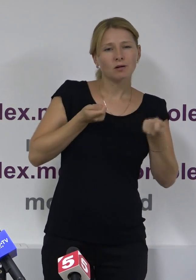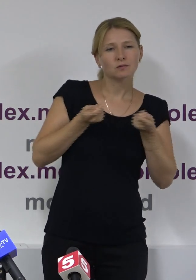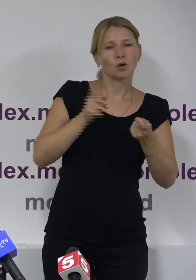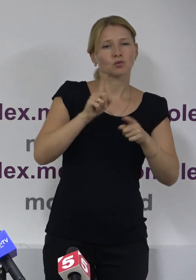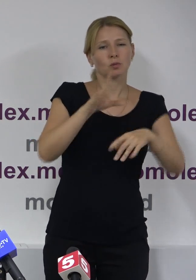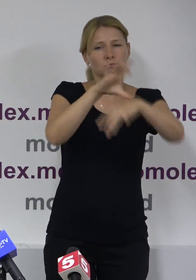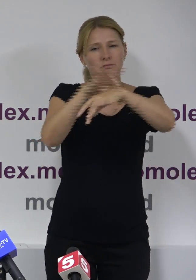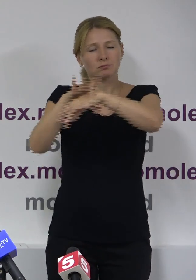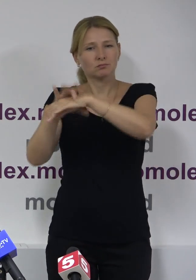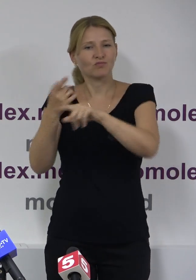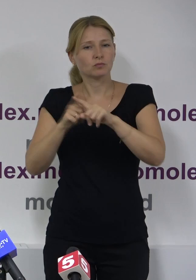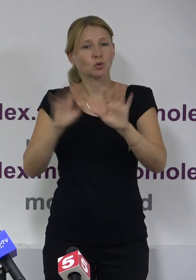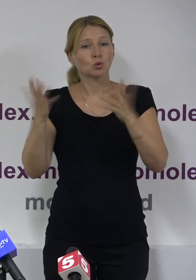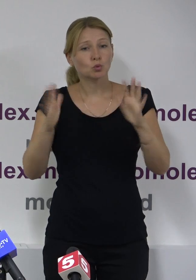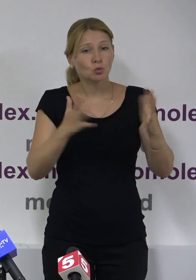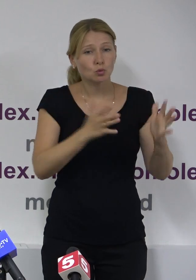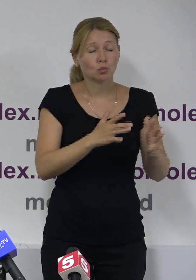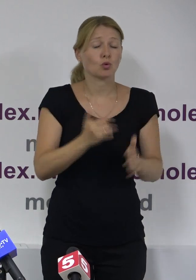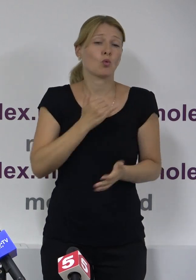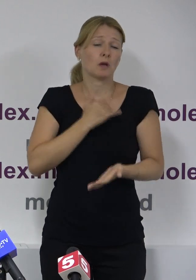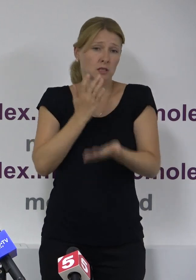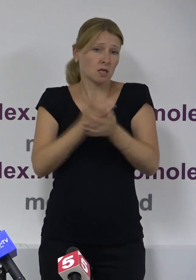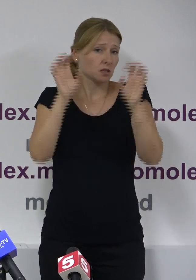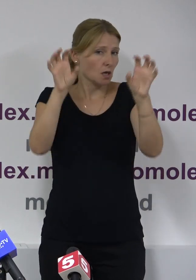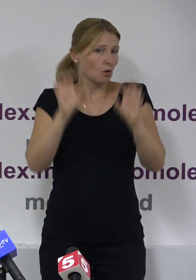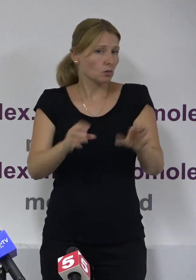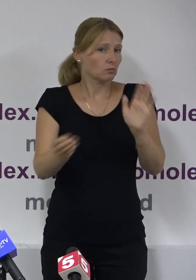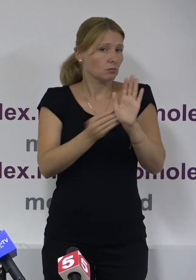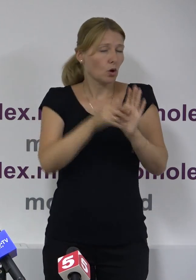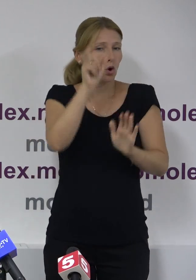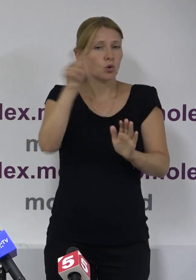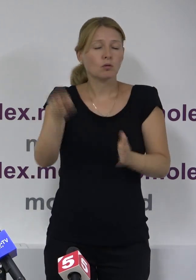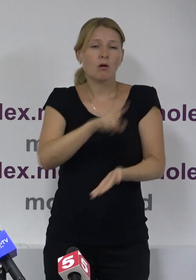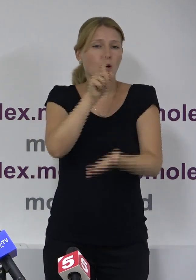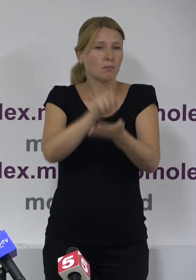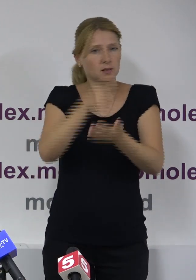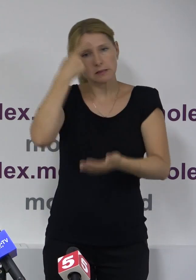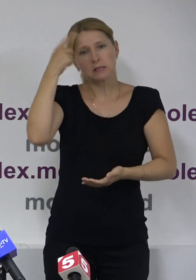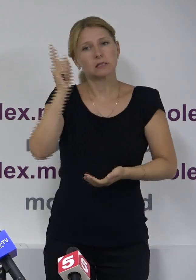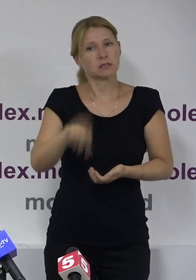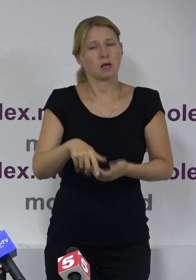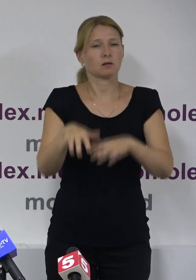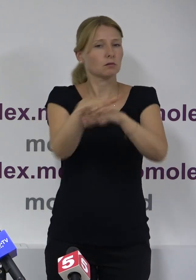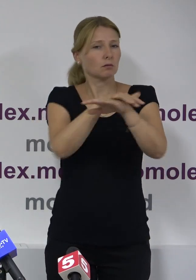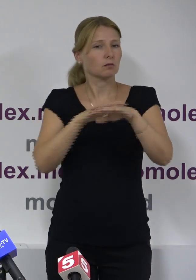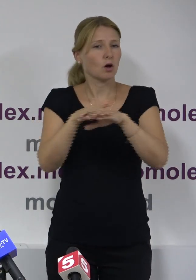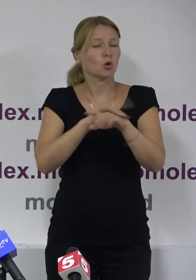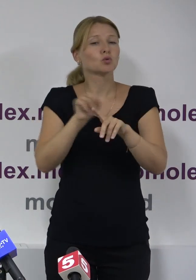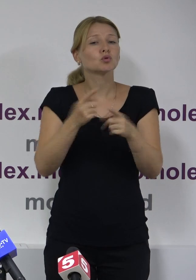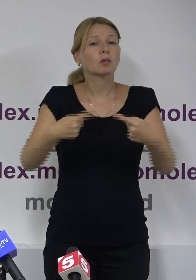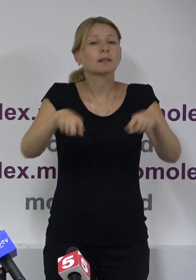aceste fenomene. În acest sens există prevederi legale, cetățenii trebuie să cunoască acest lucru, că astfel